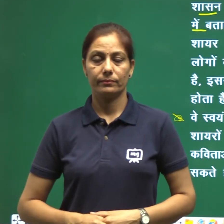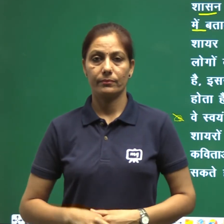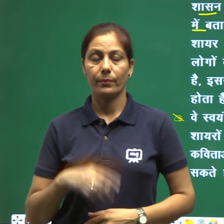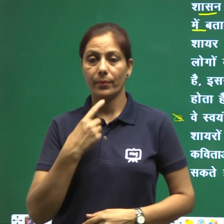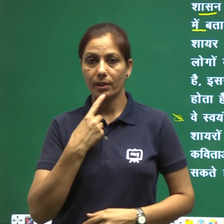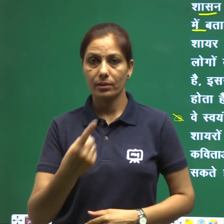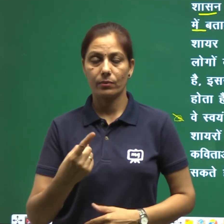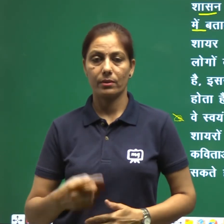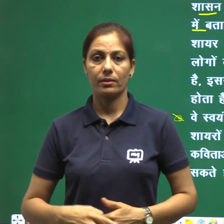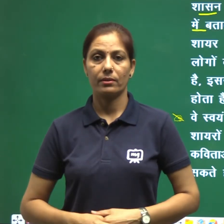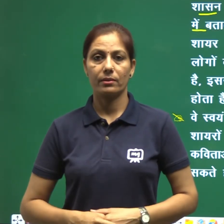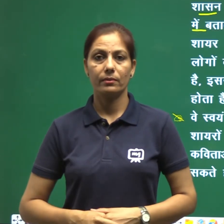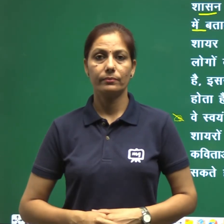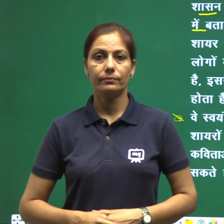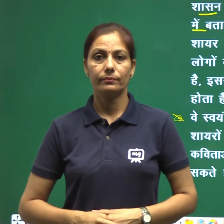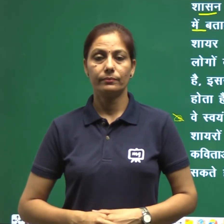बताते हुए कहते हैं कि